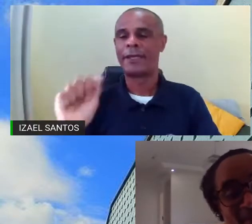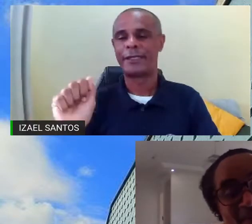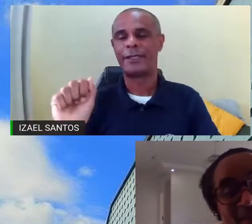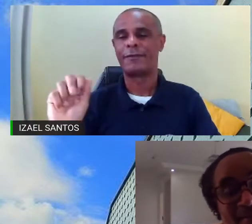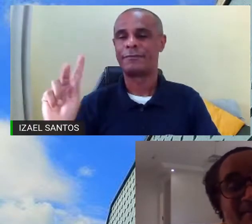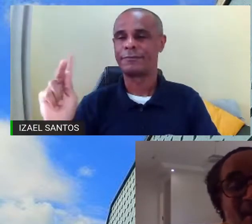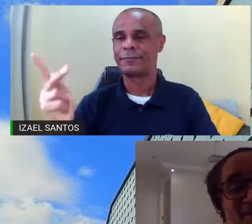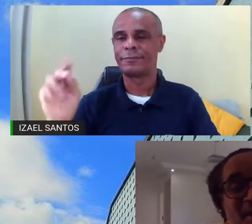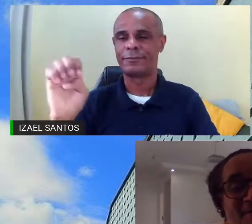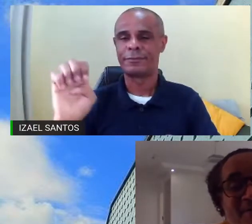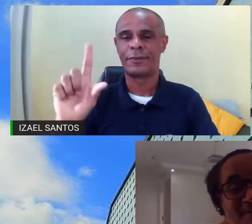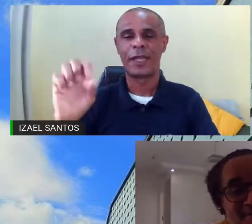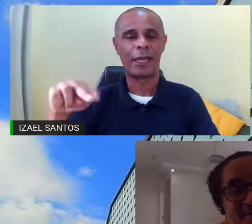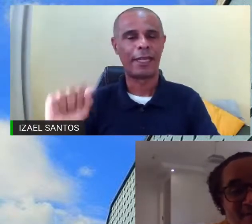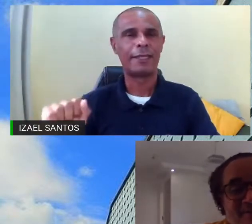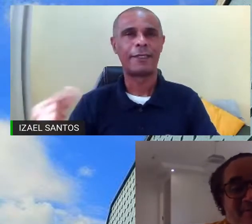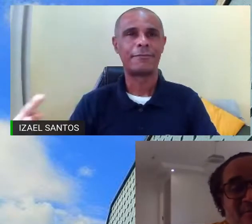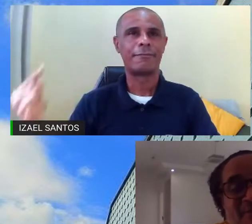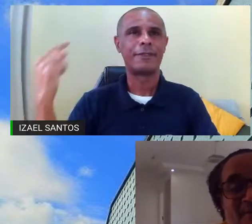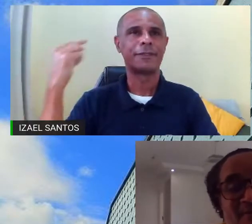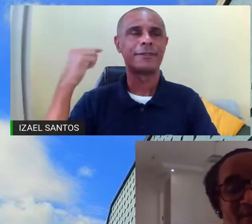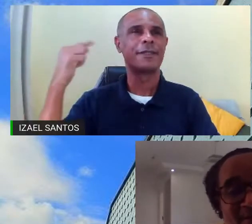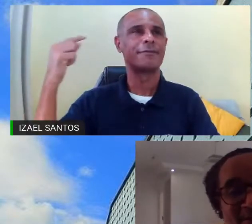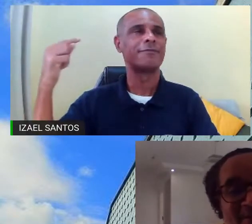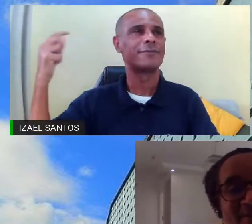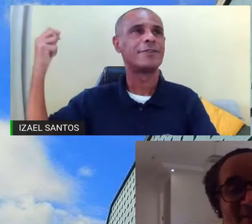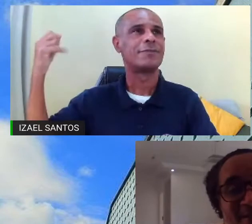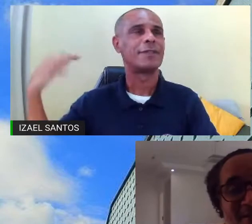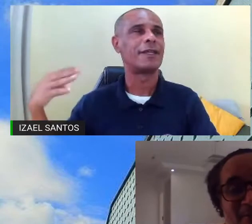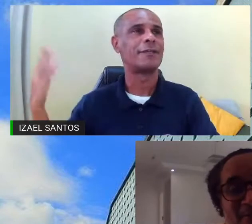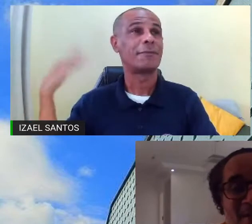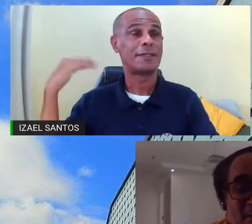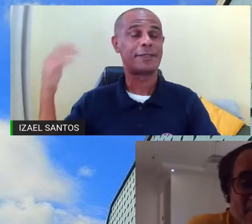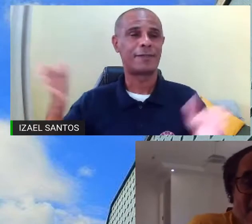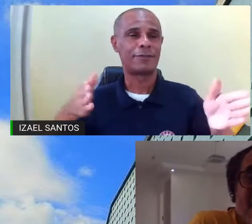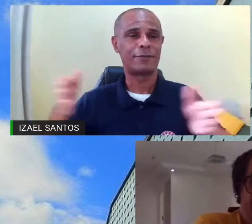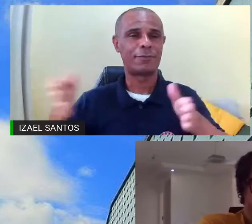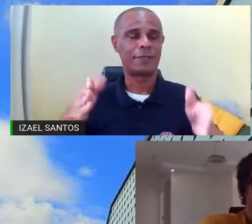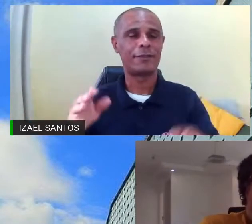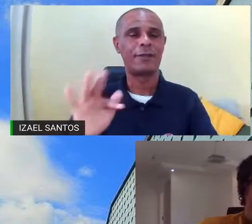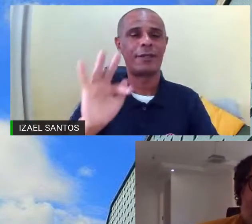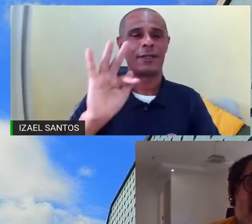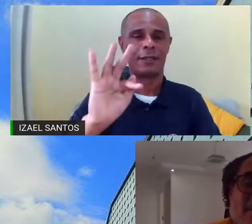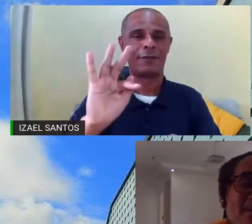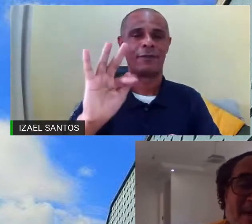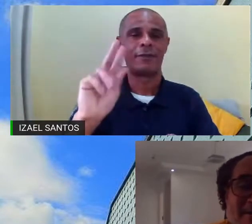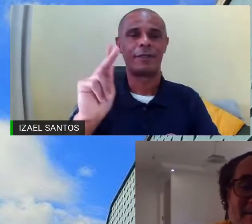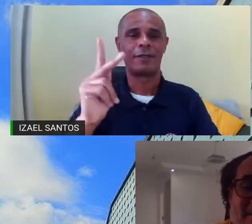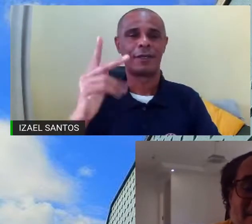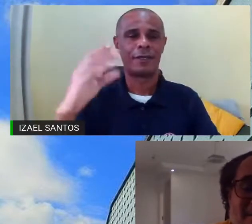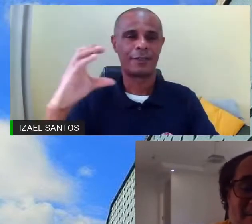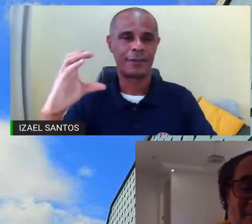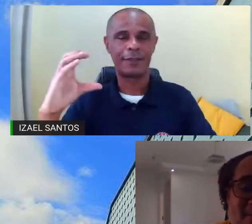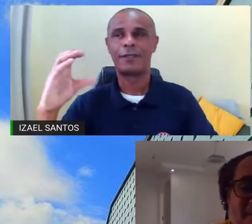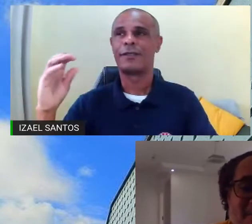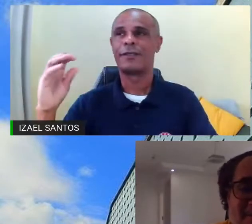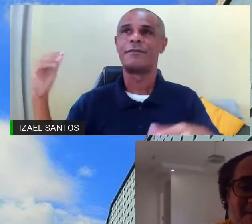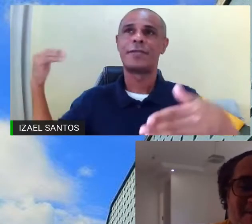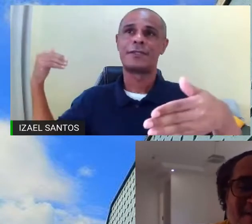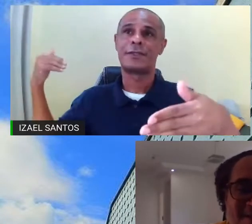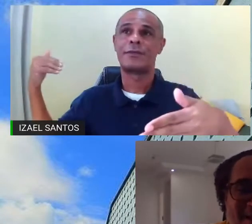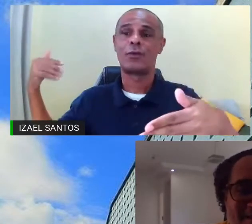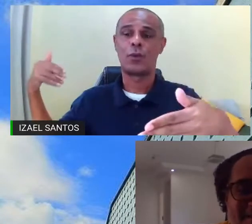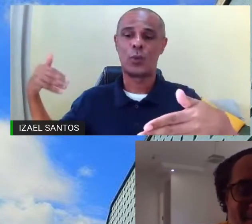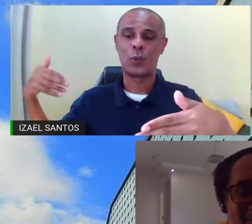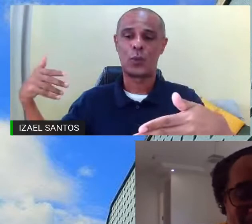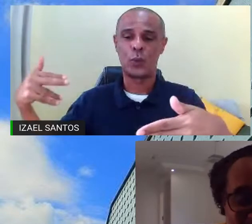Aquilo que se imaginava fazer nos governos Fernando Henrique Cardoso, e agora elas são colocadas de forma